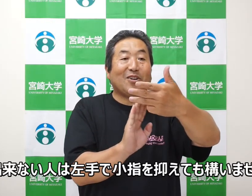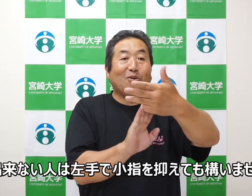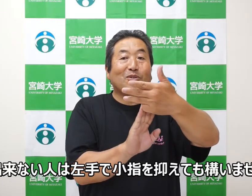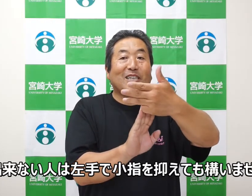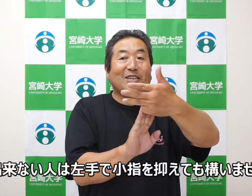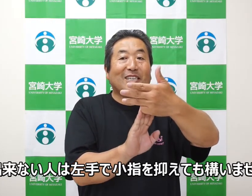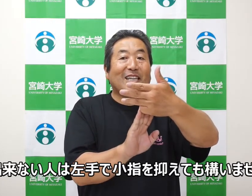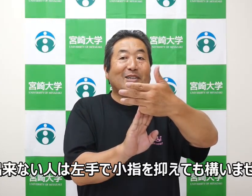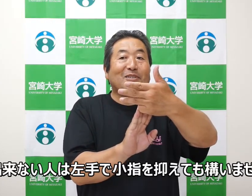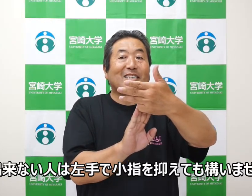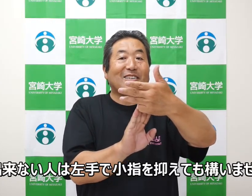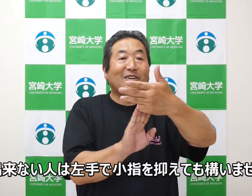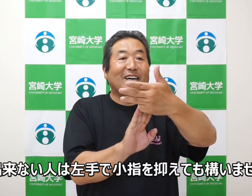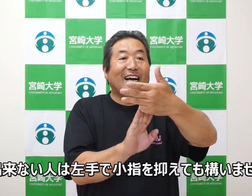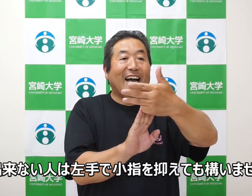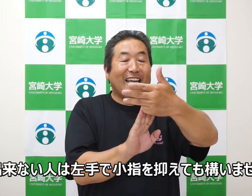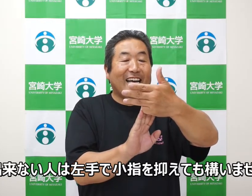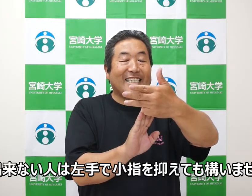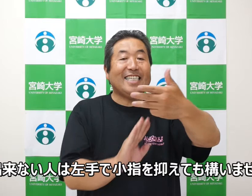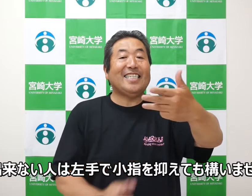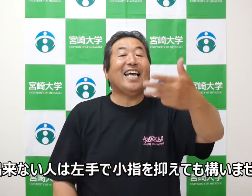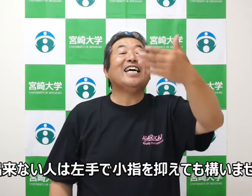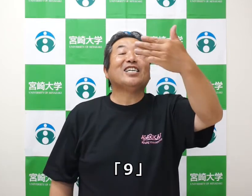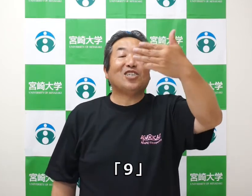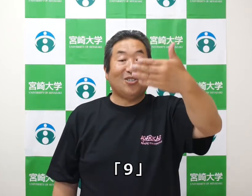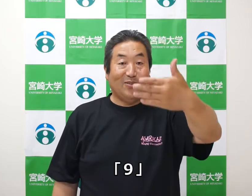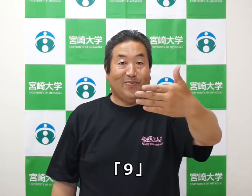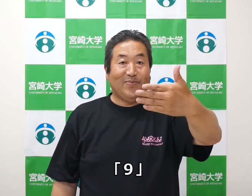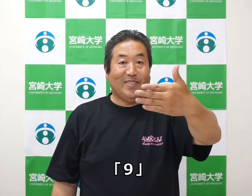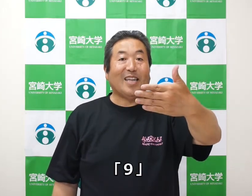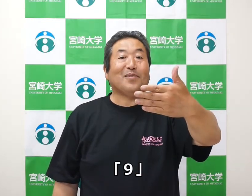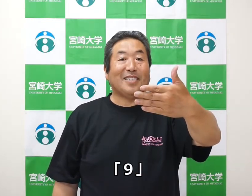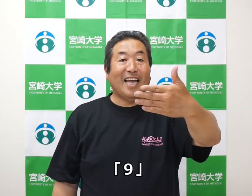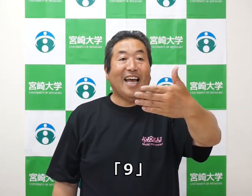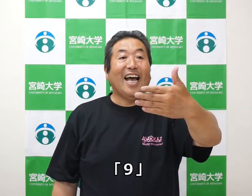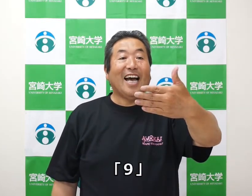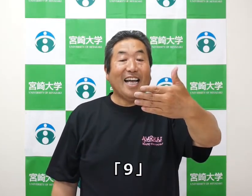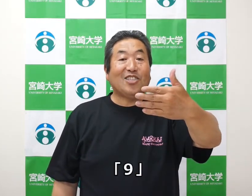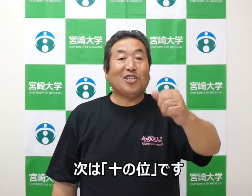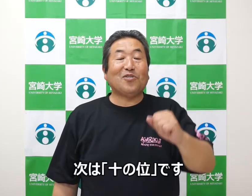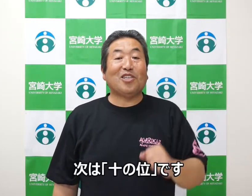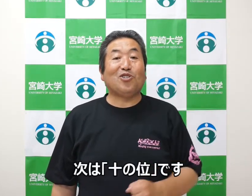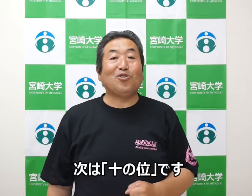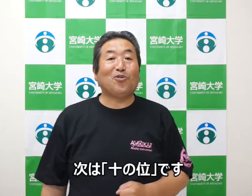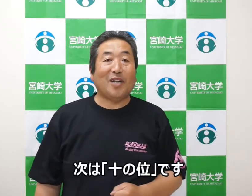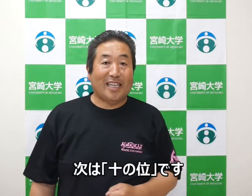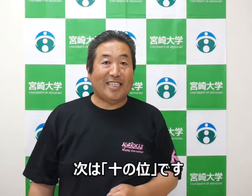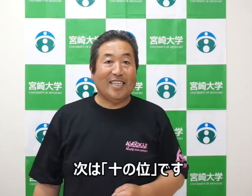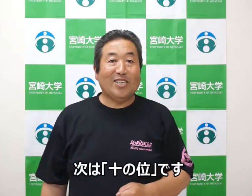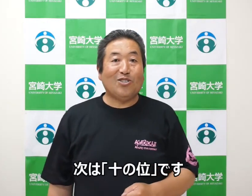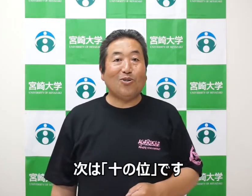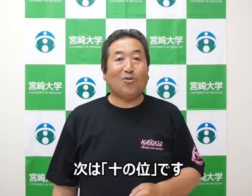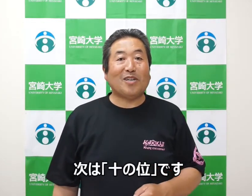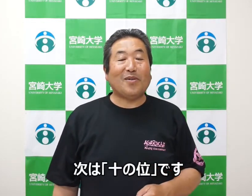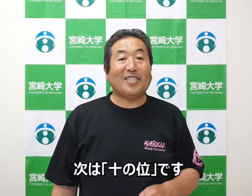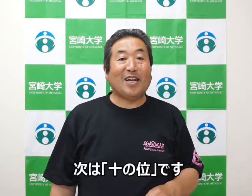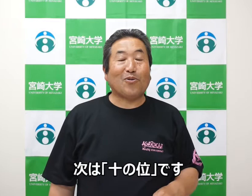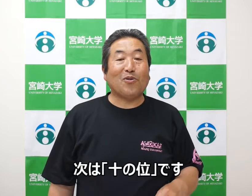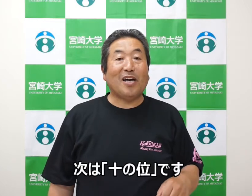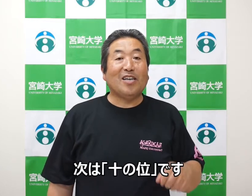押さえていただいてもいいですよ。はい、8で9ってなりますね。はい、次は10の位です。10の位はですね、今度はちょっ